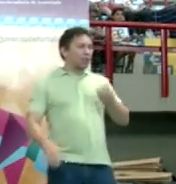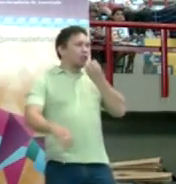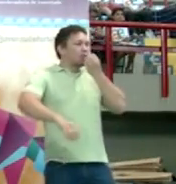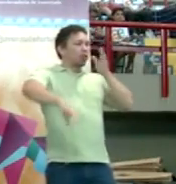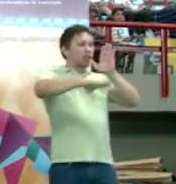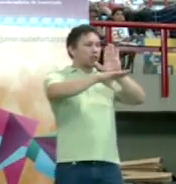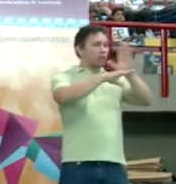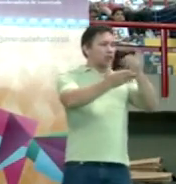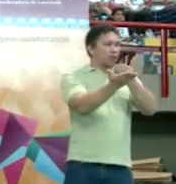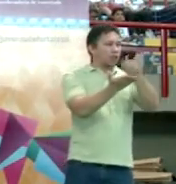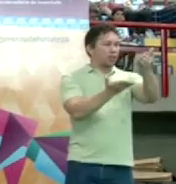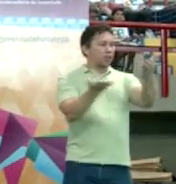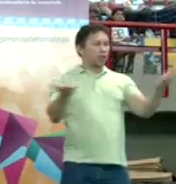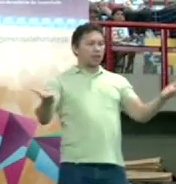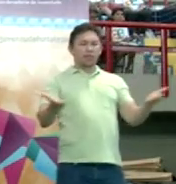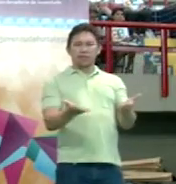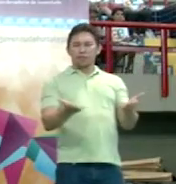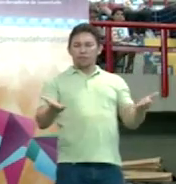Vamos começar